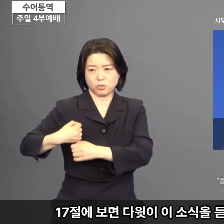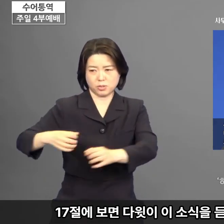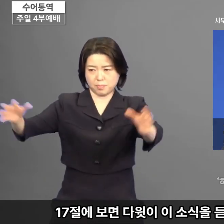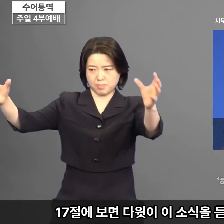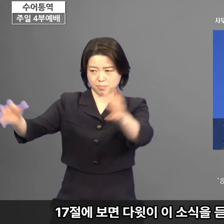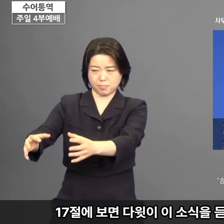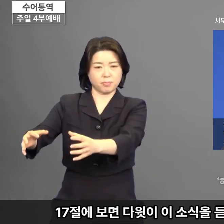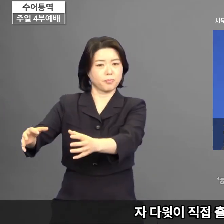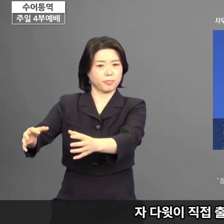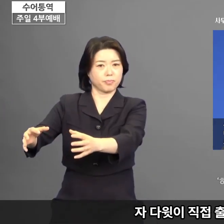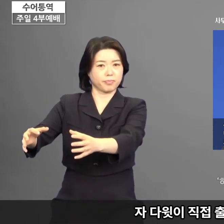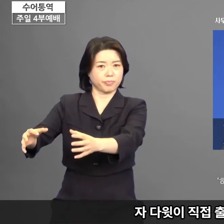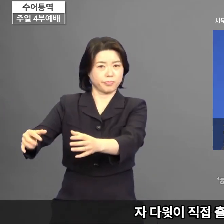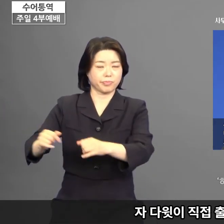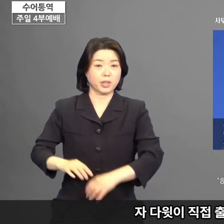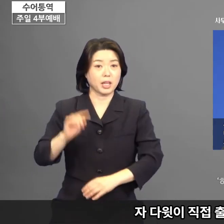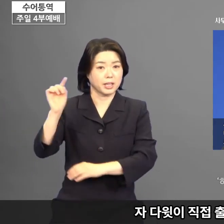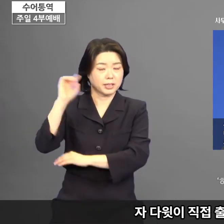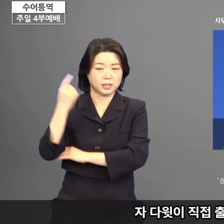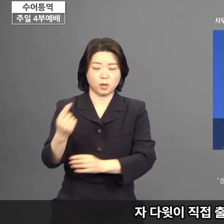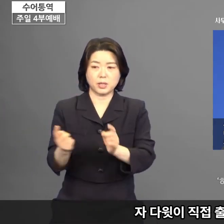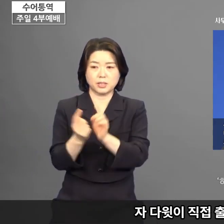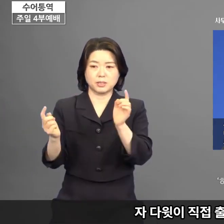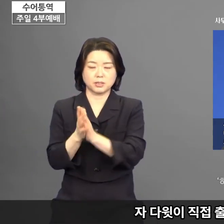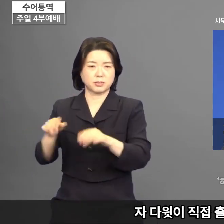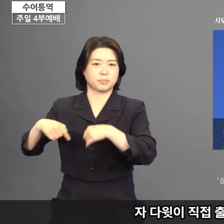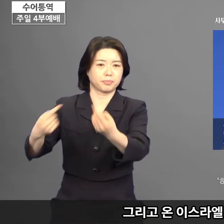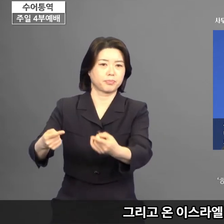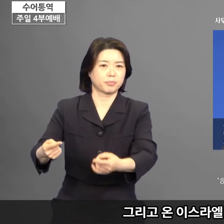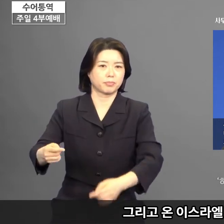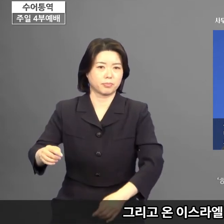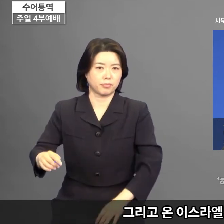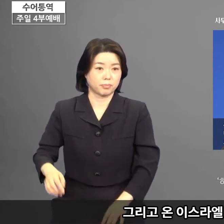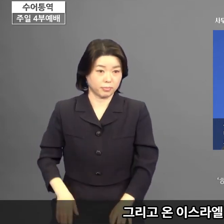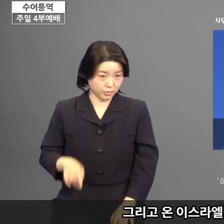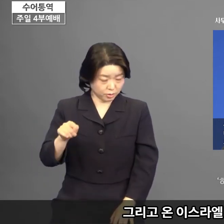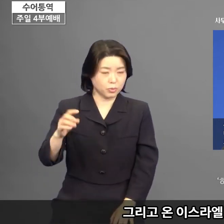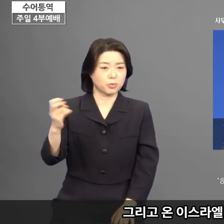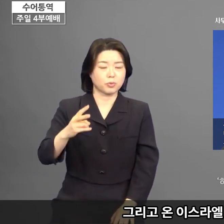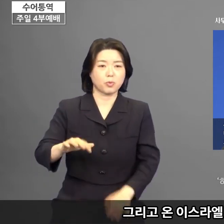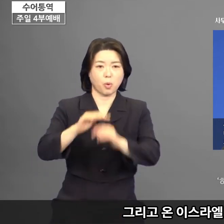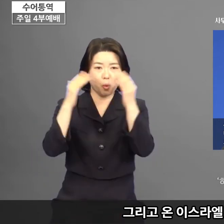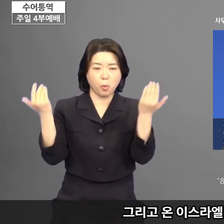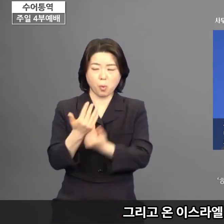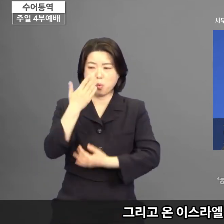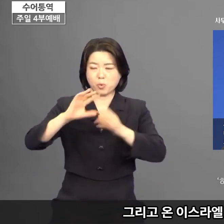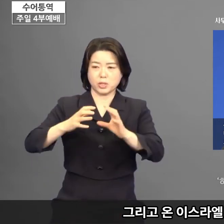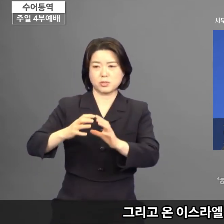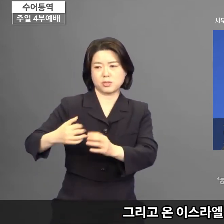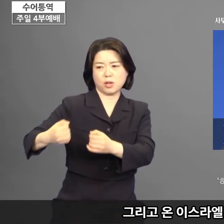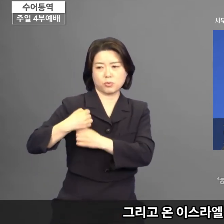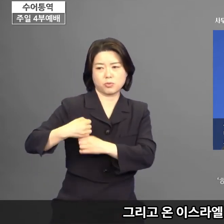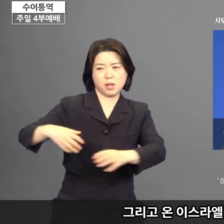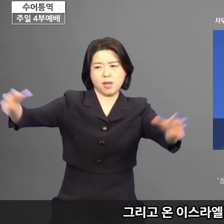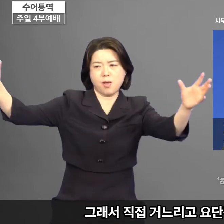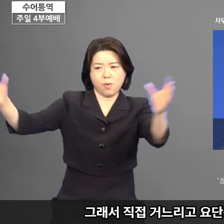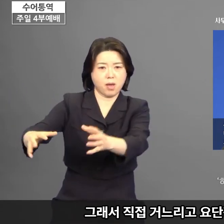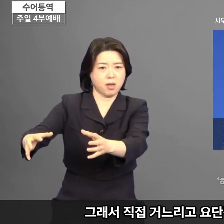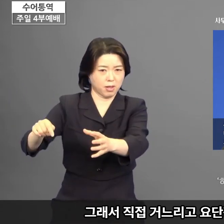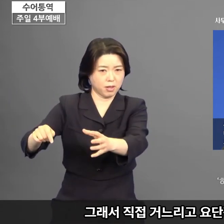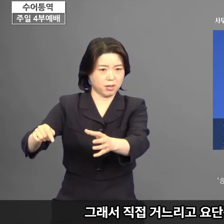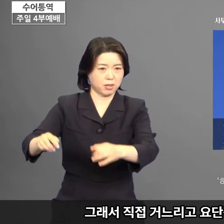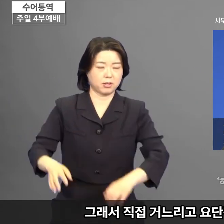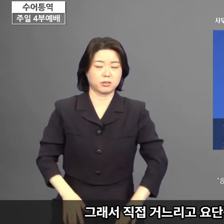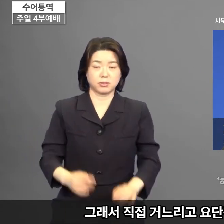모아서, 자, 다윗이 직접 출전을 했습니다. 그리고 온 이스라엘 군대를 모았어요.